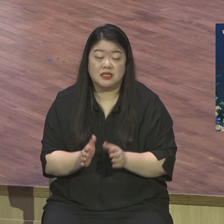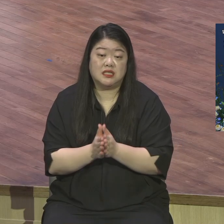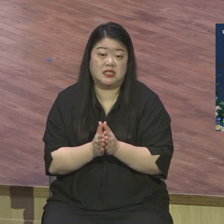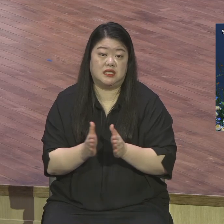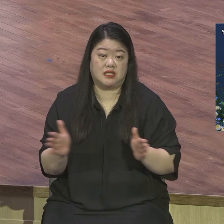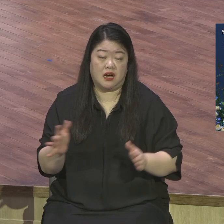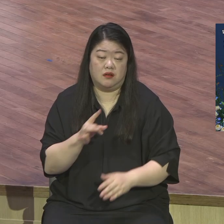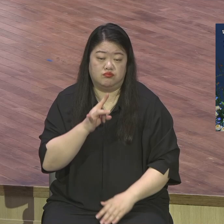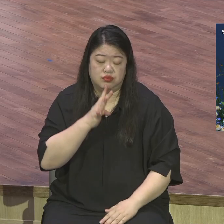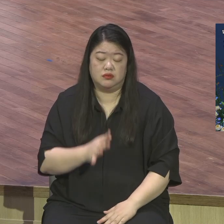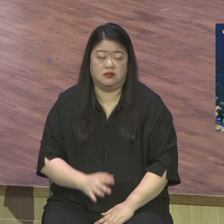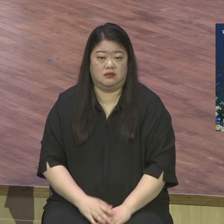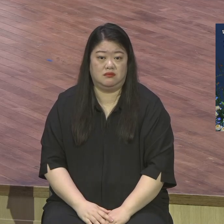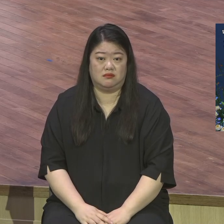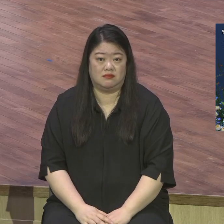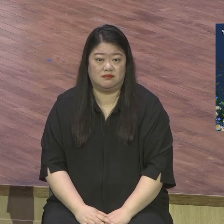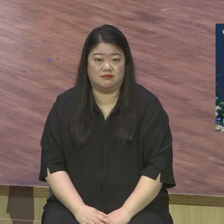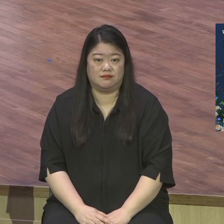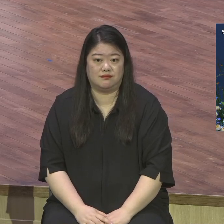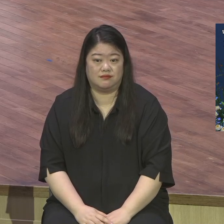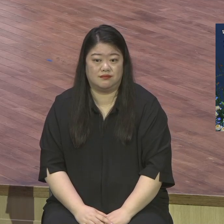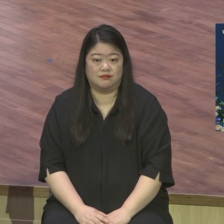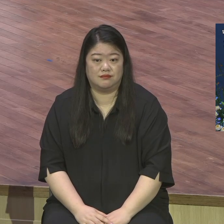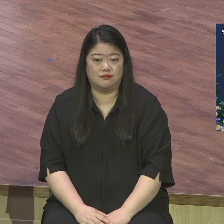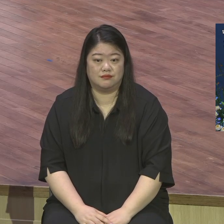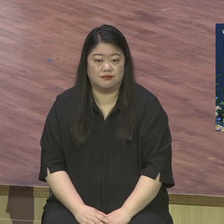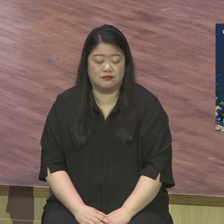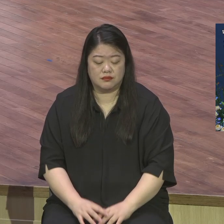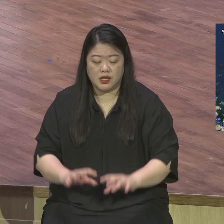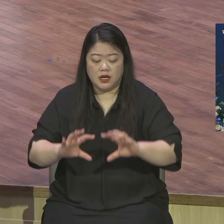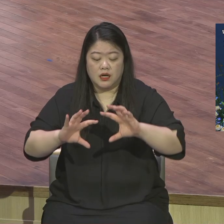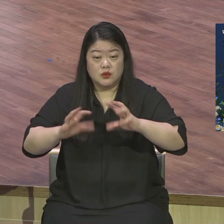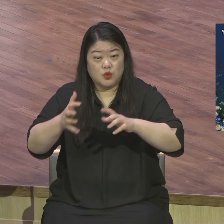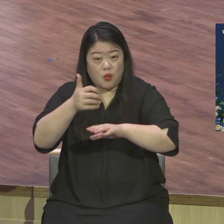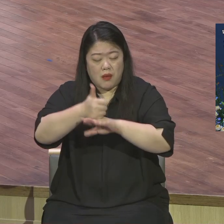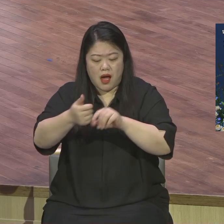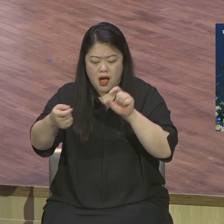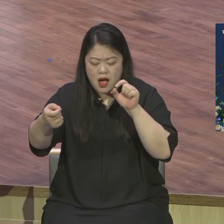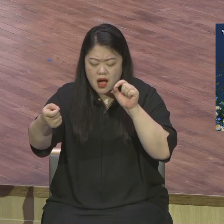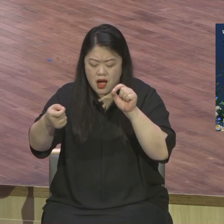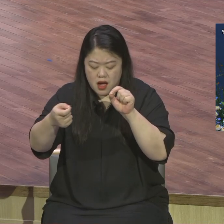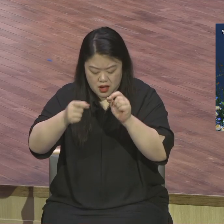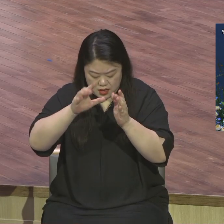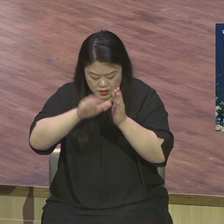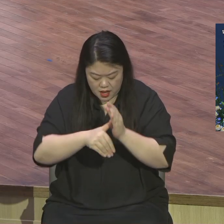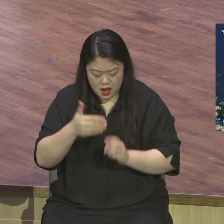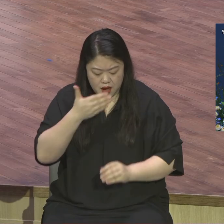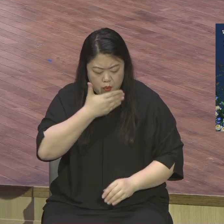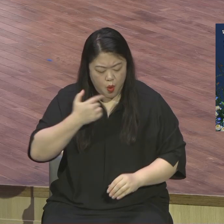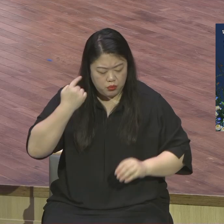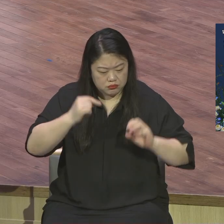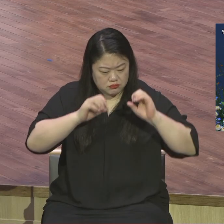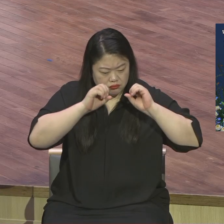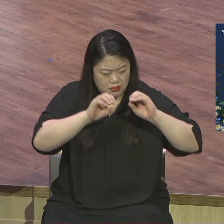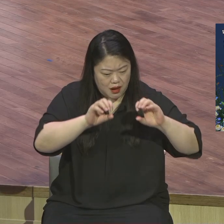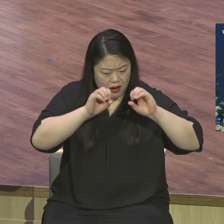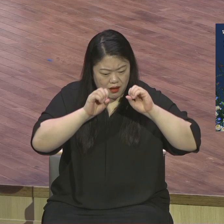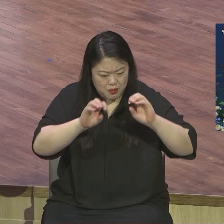특별히 오늘 본문 9절에 보면 종말이 가까울수록 복음이 전파된과 동시에